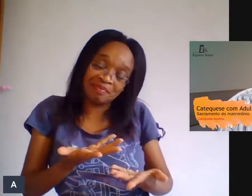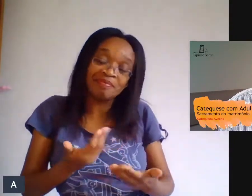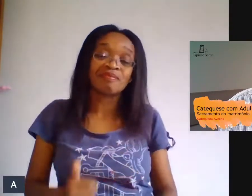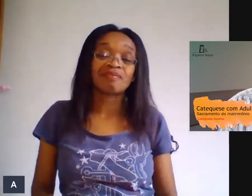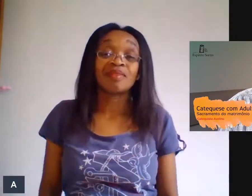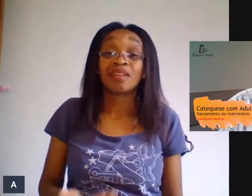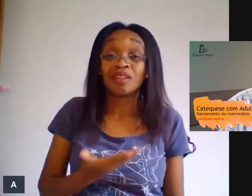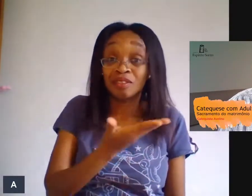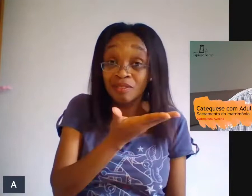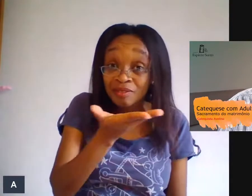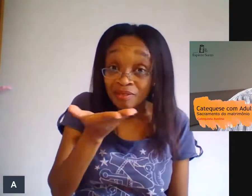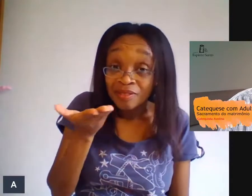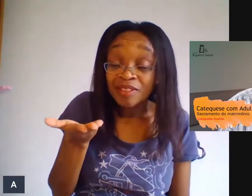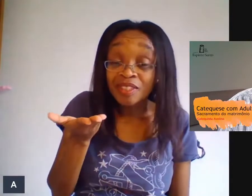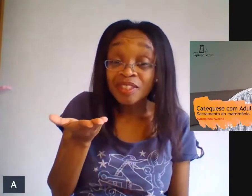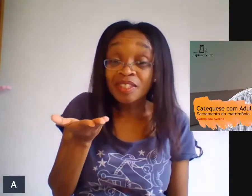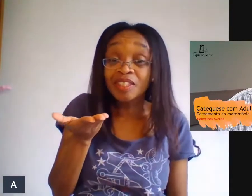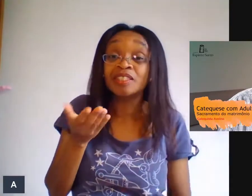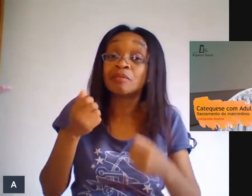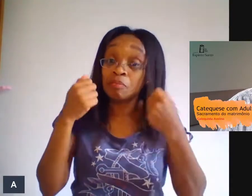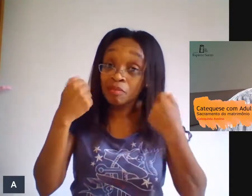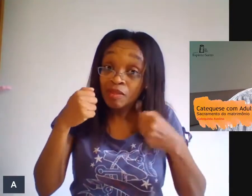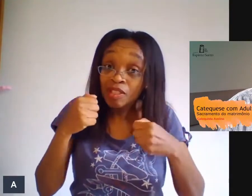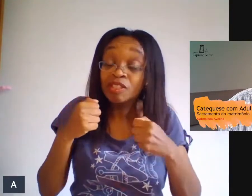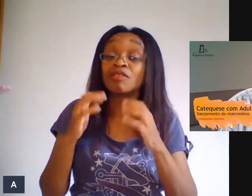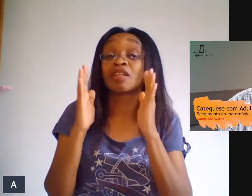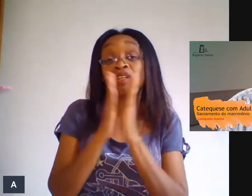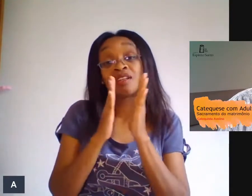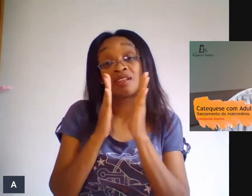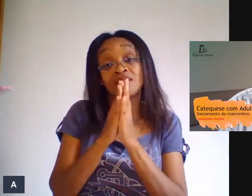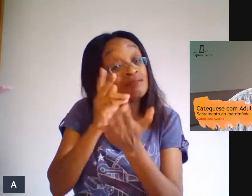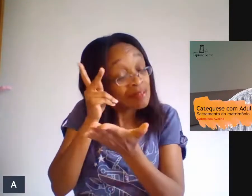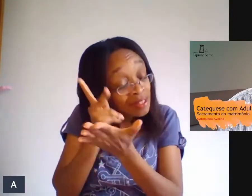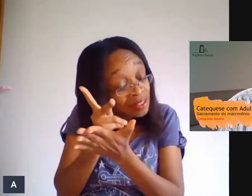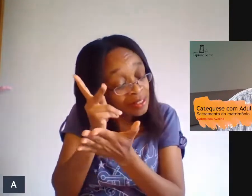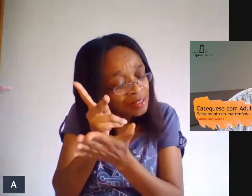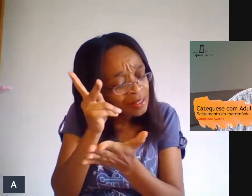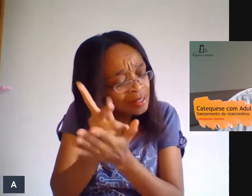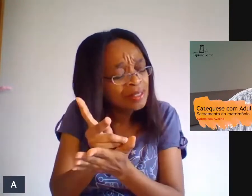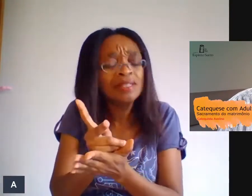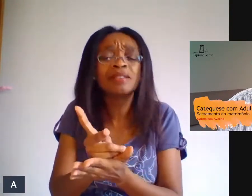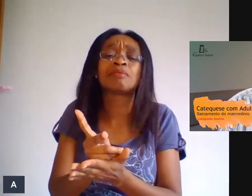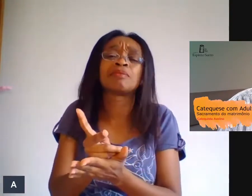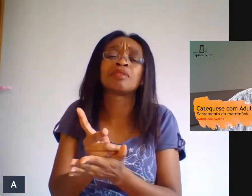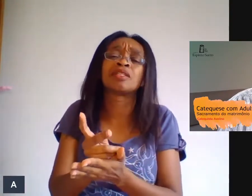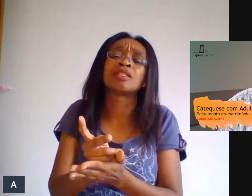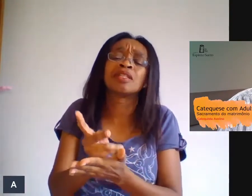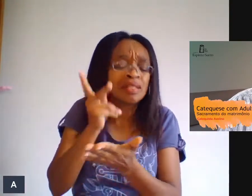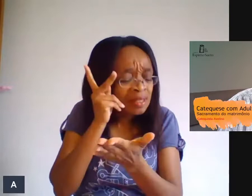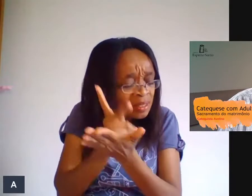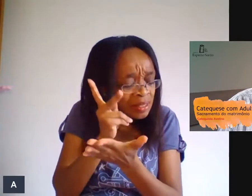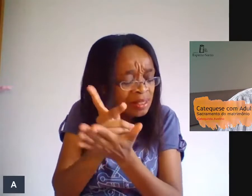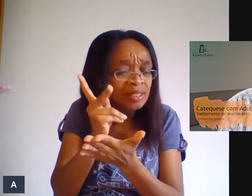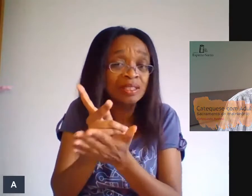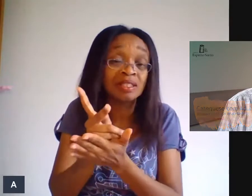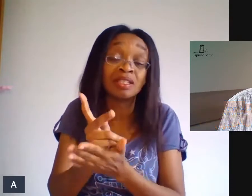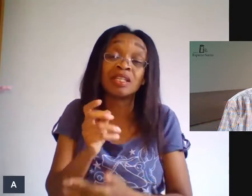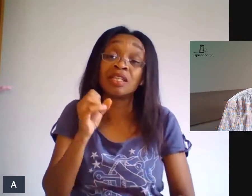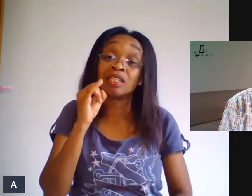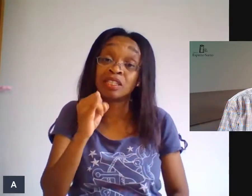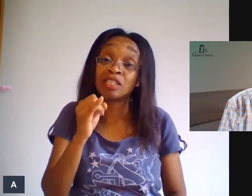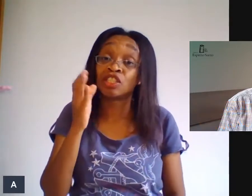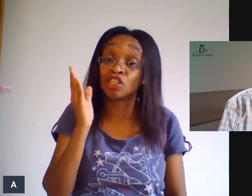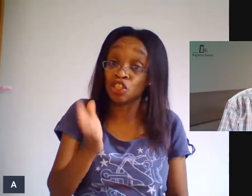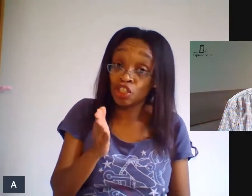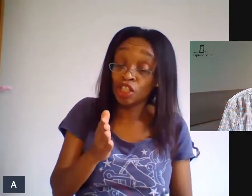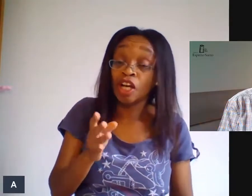vocês devem rezar em todos os momentos das suas vidas. Agora, se já são noivos,